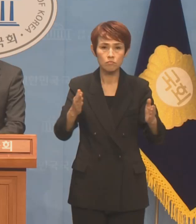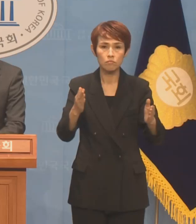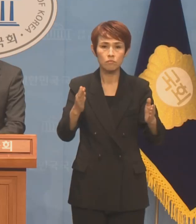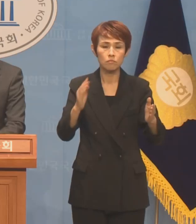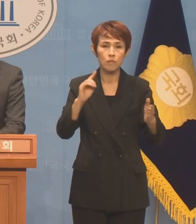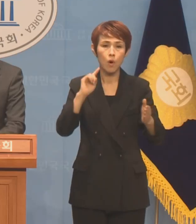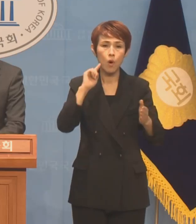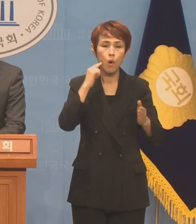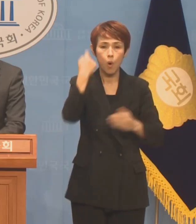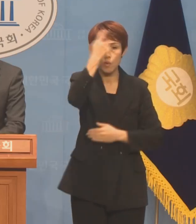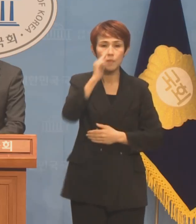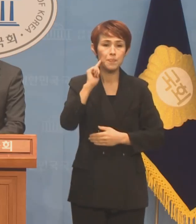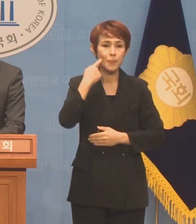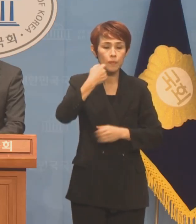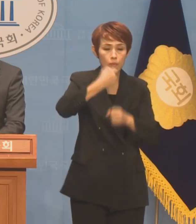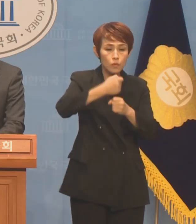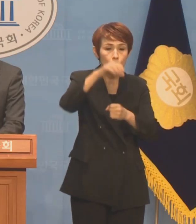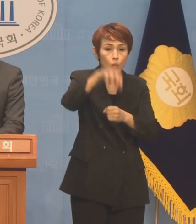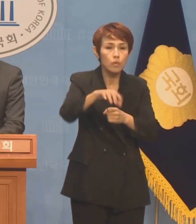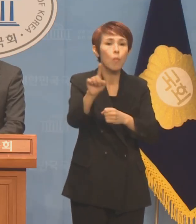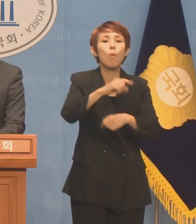성형외과에서 무엇을 하셨습니까?